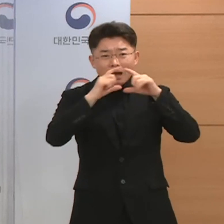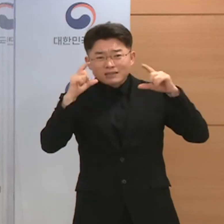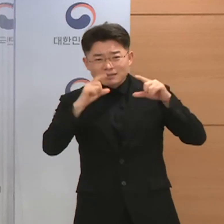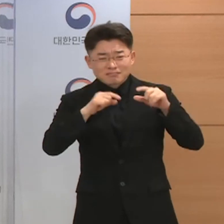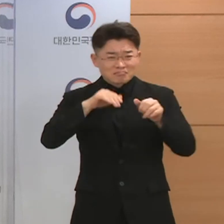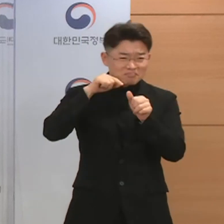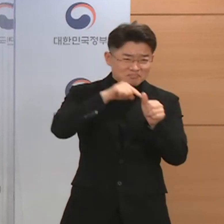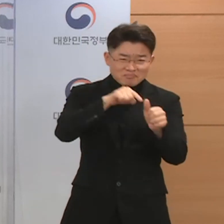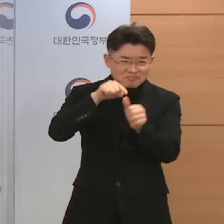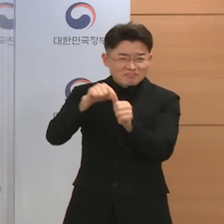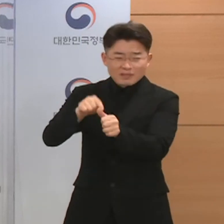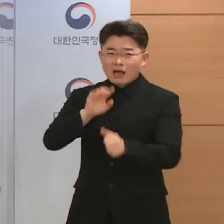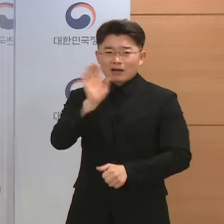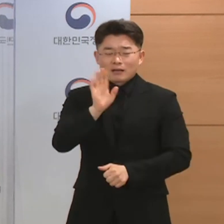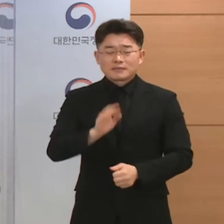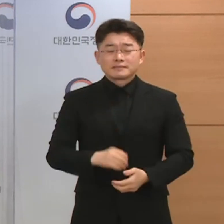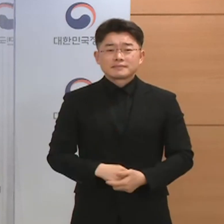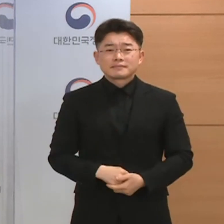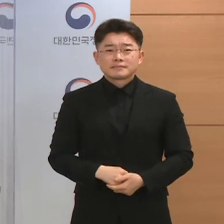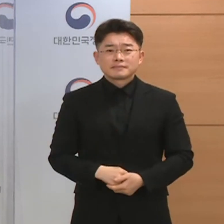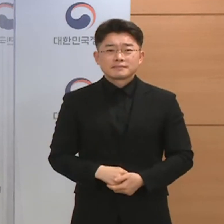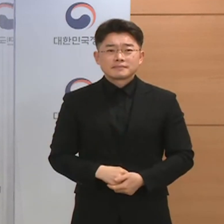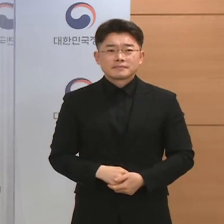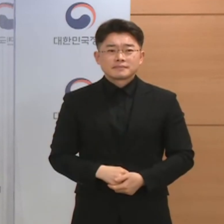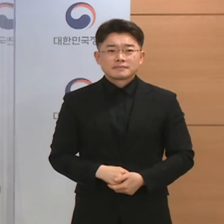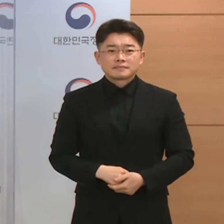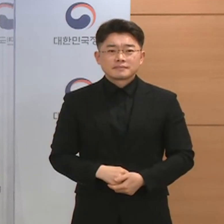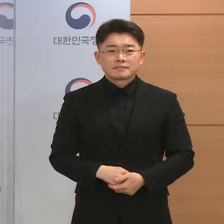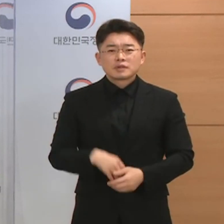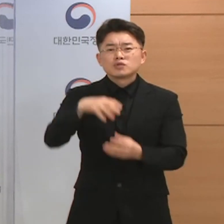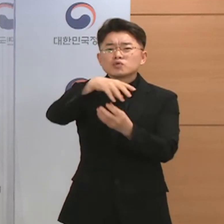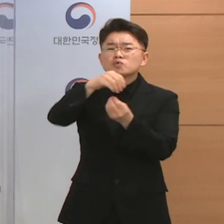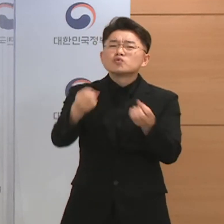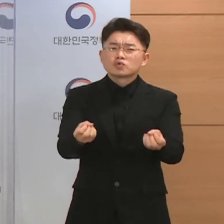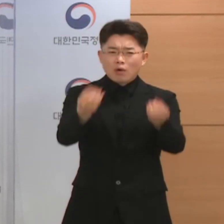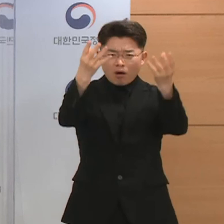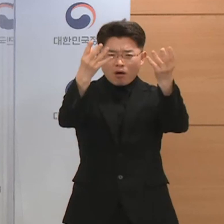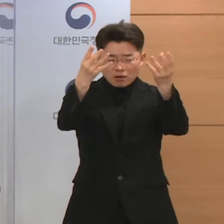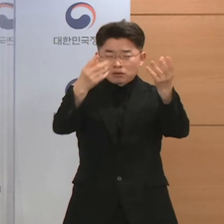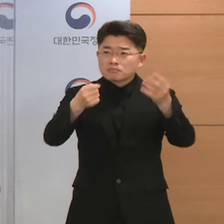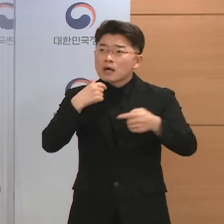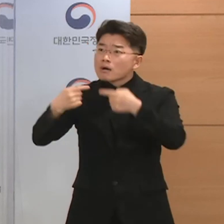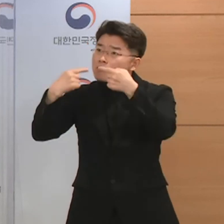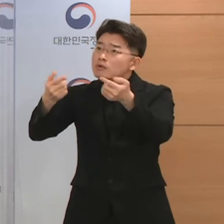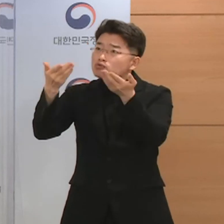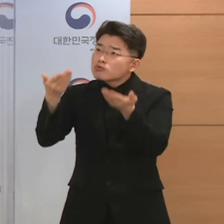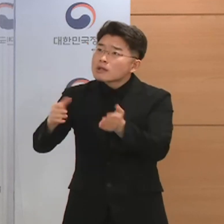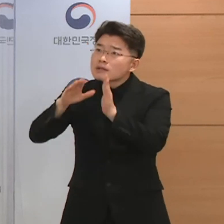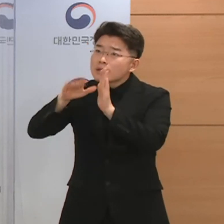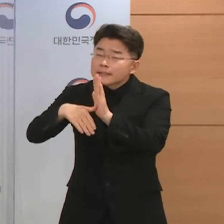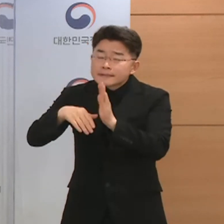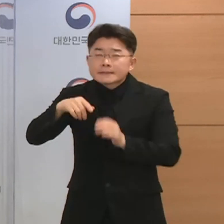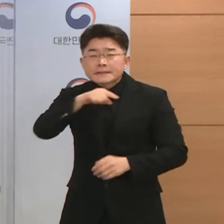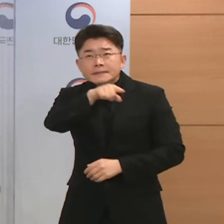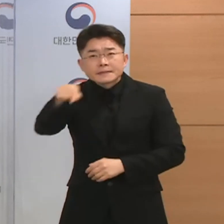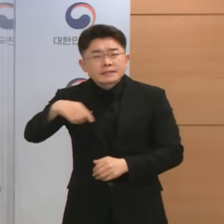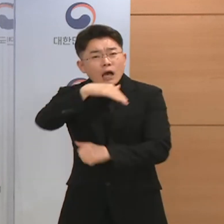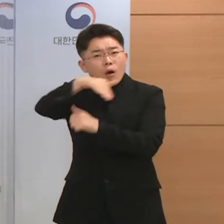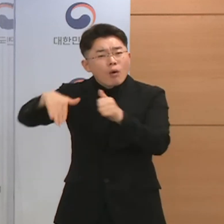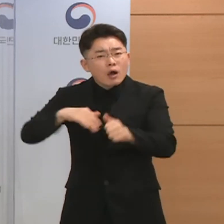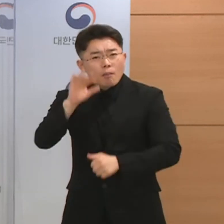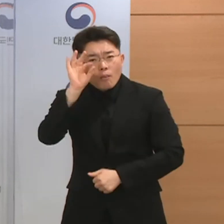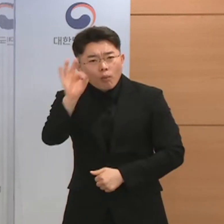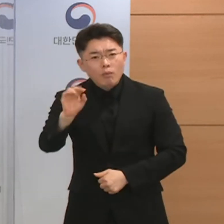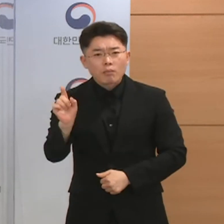저희는 의무화시키진 않았습니다. 그래서 추석이나 설 때 기억을 좀 반추해 보시면 최대한